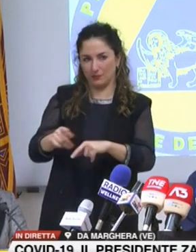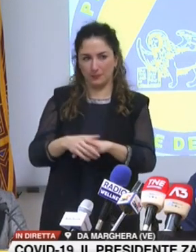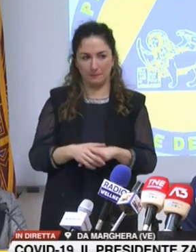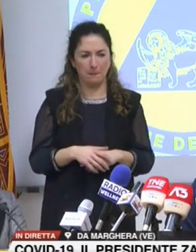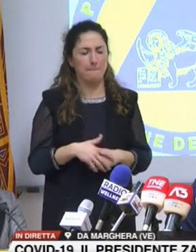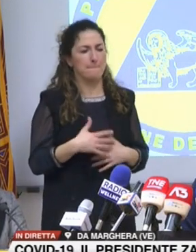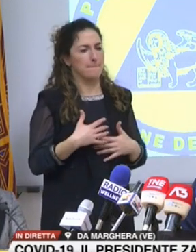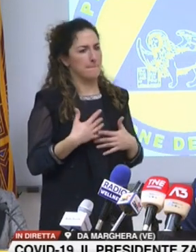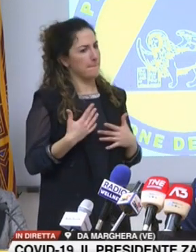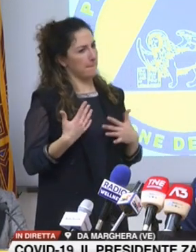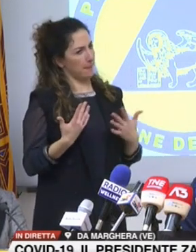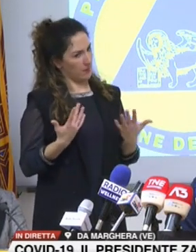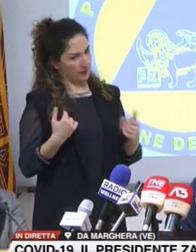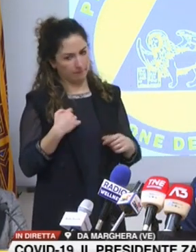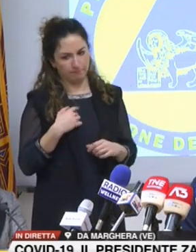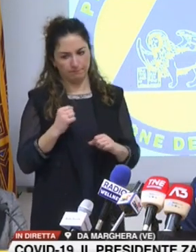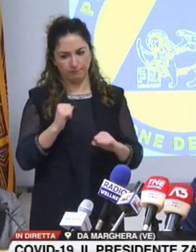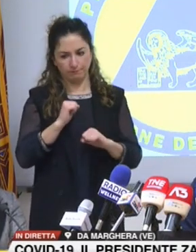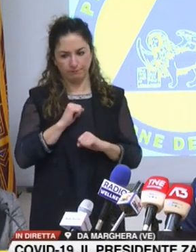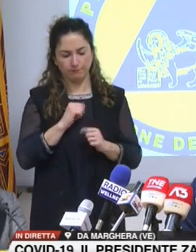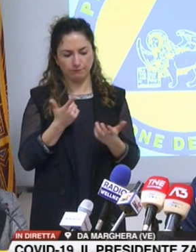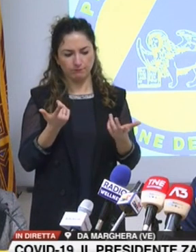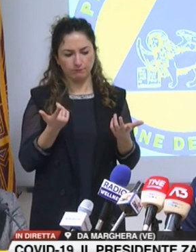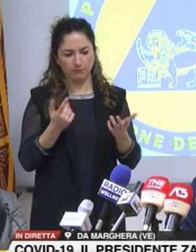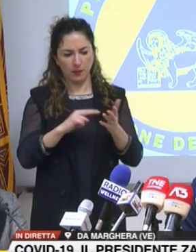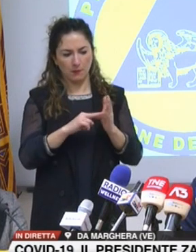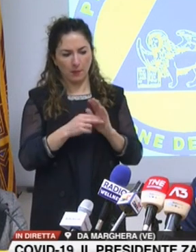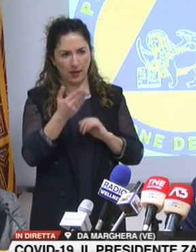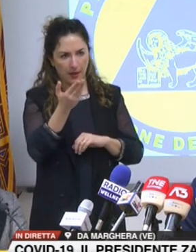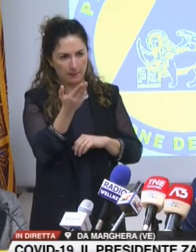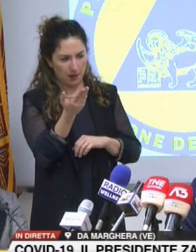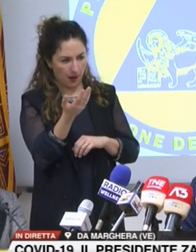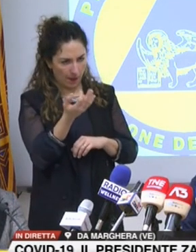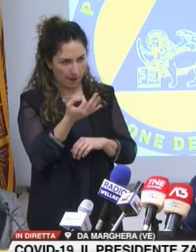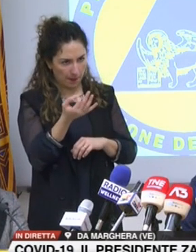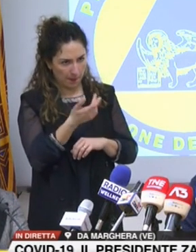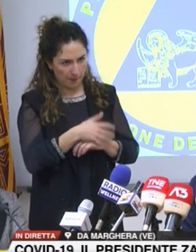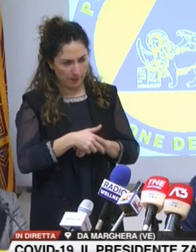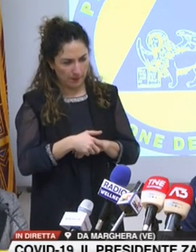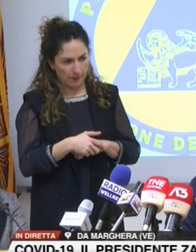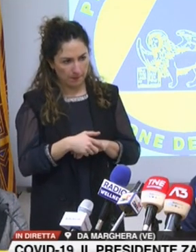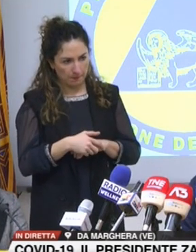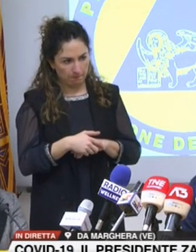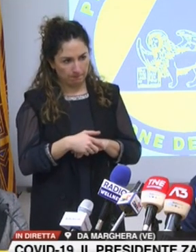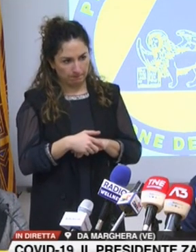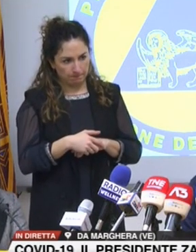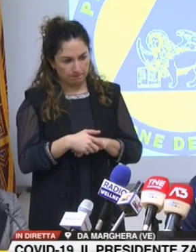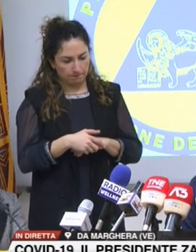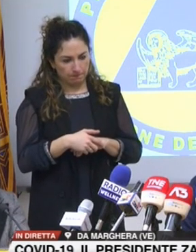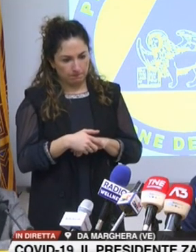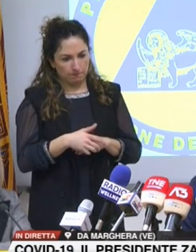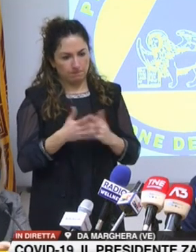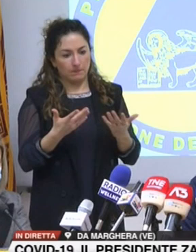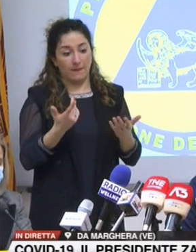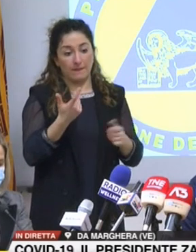io credo che questo problema, che lei dice anche evidenziato, è reso ancora più evidente dalla forte riduzione di